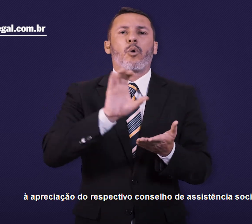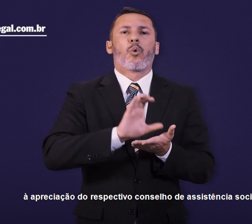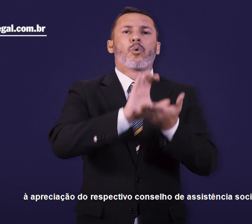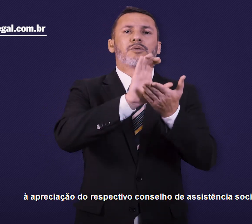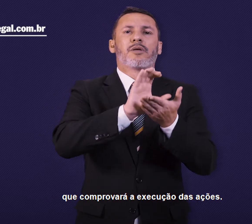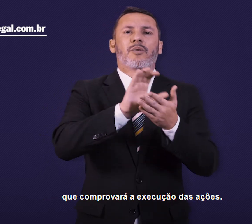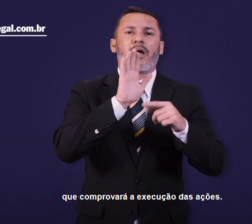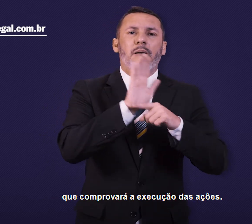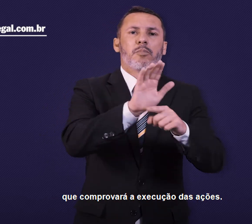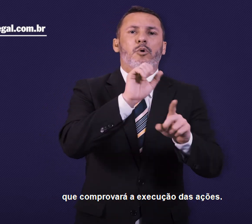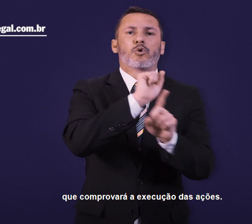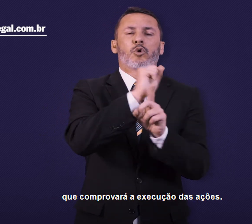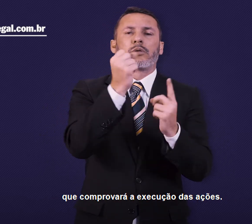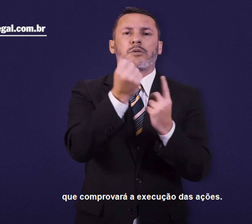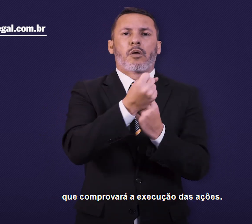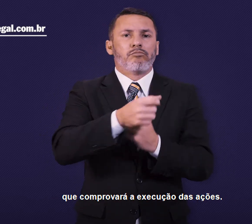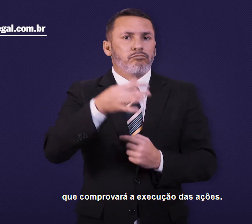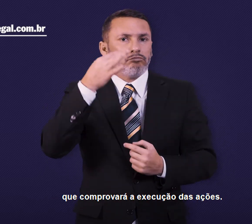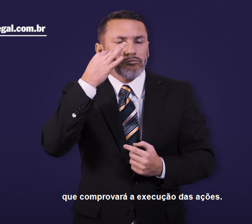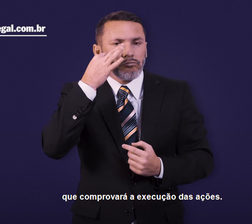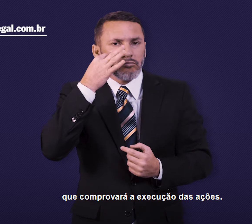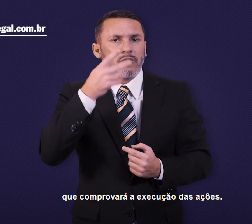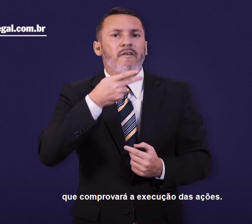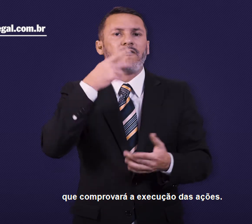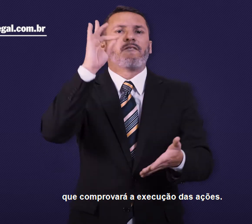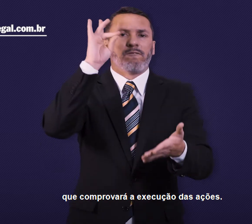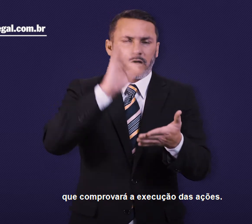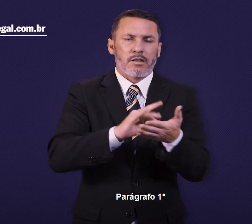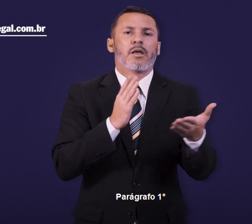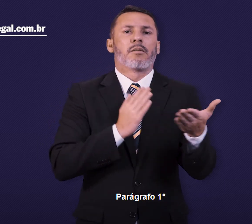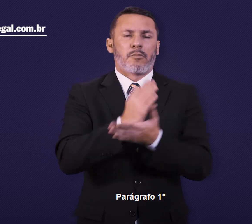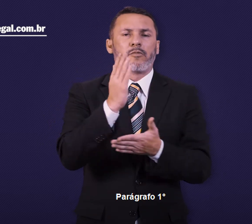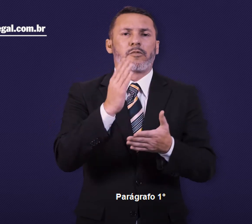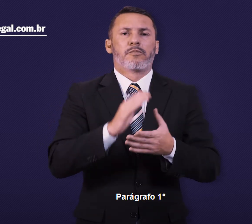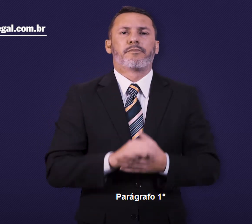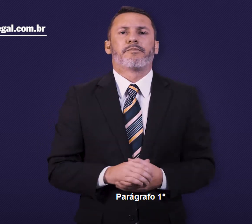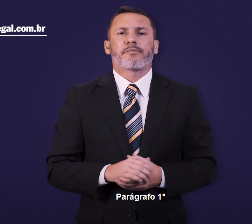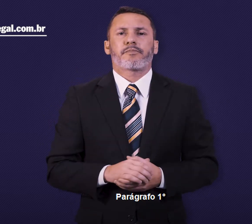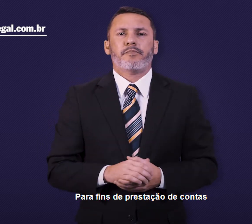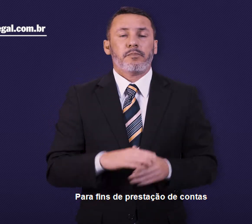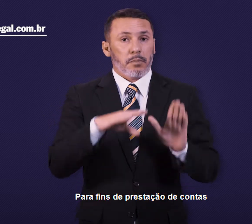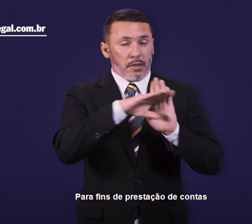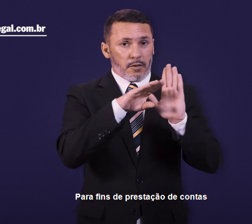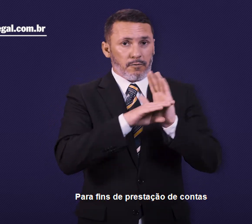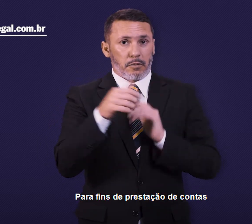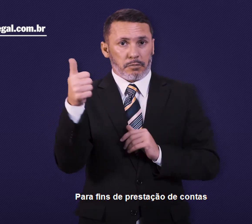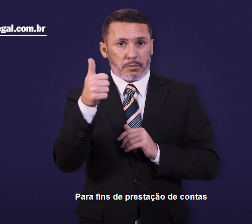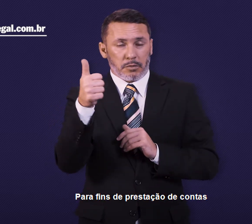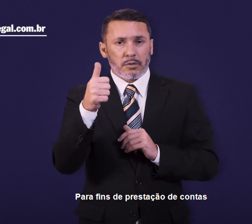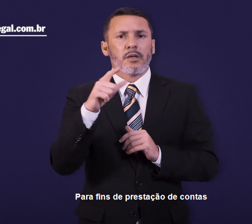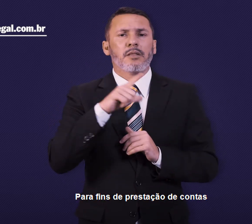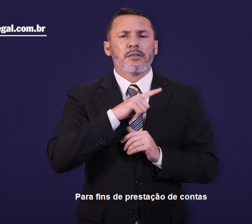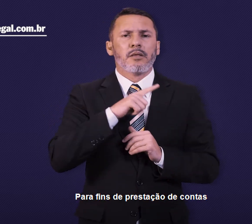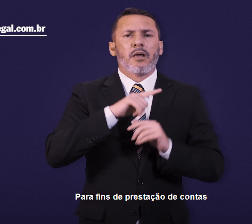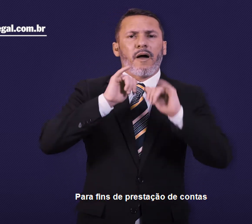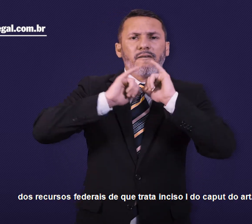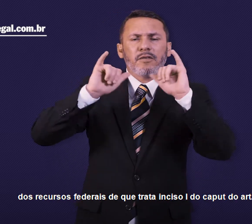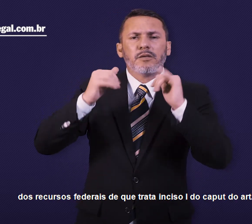Social, que comprovará a execução das ações. Parágrafo 1º. Para fins de prestação de contas dos